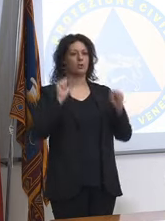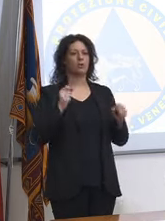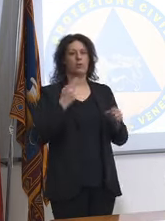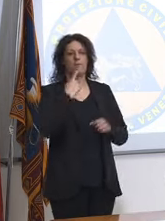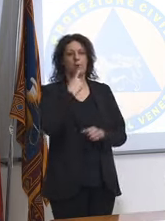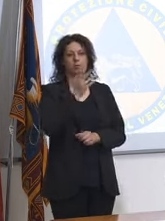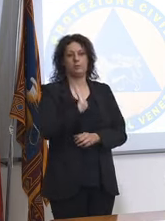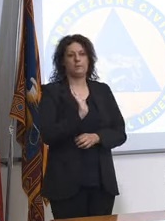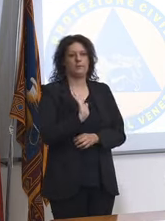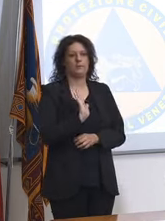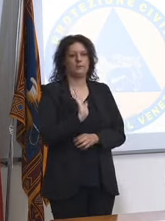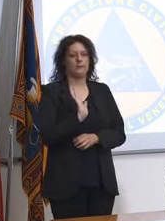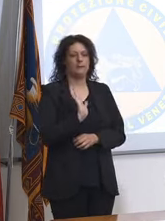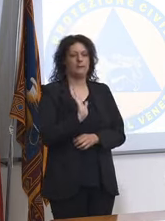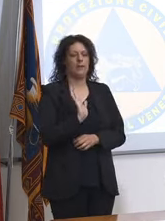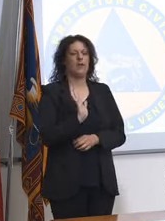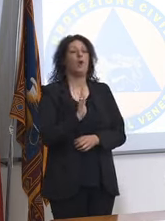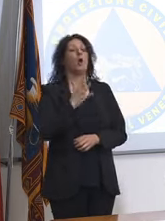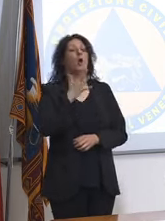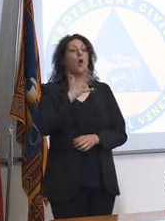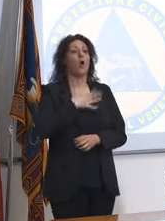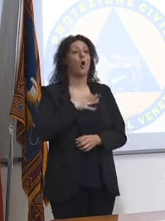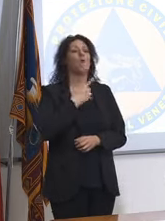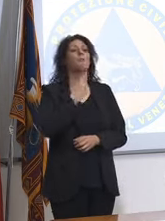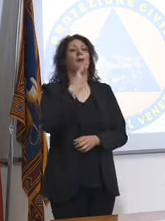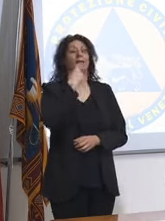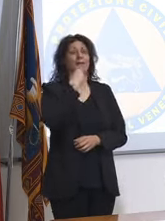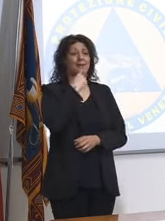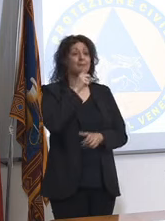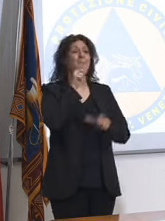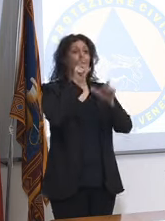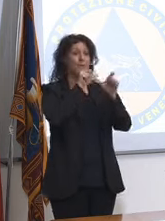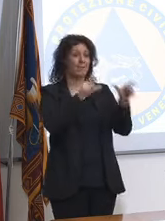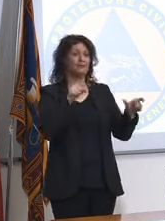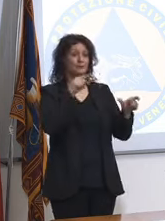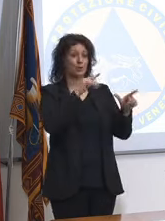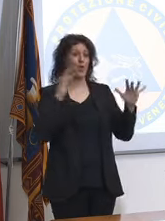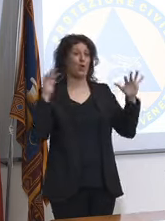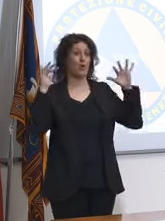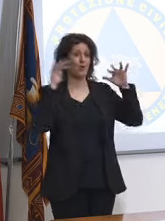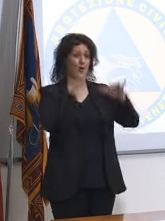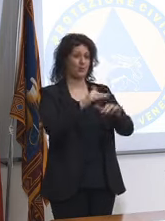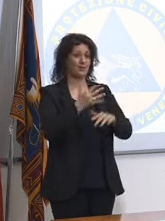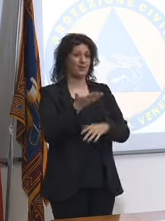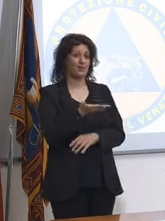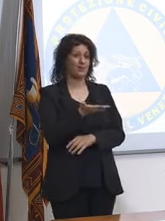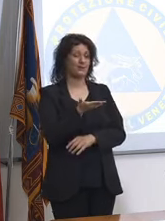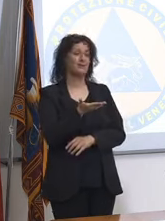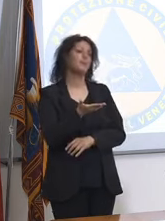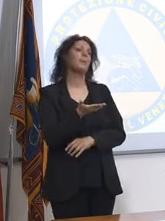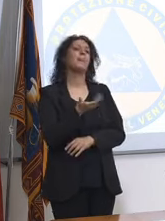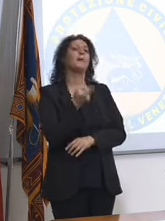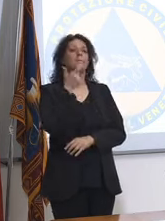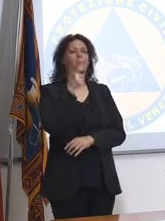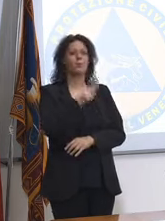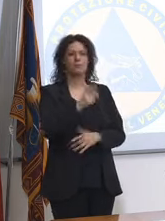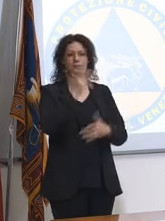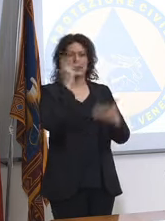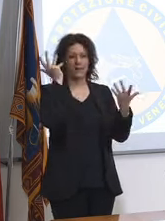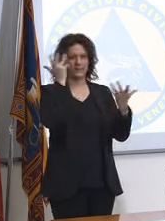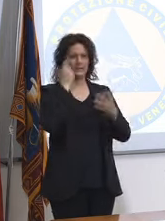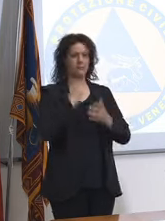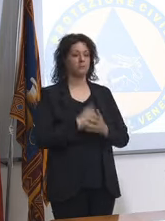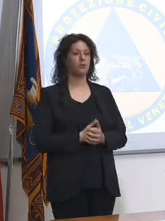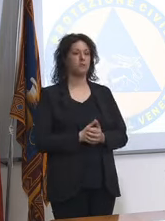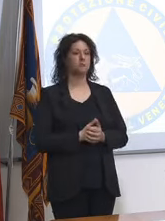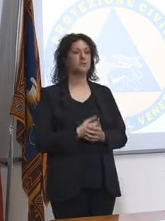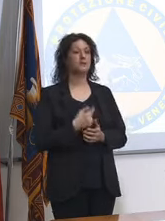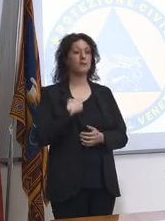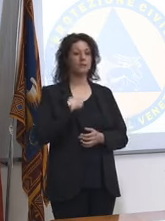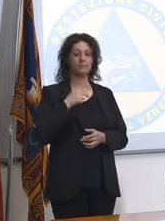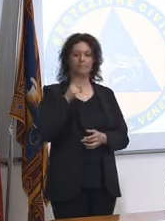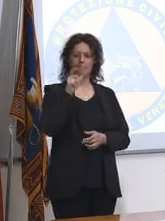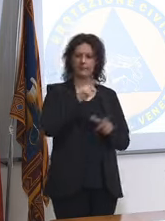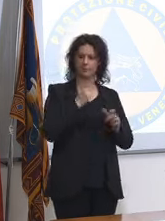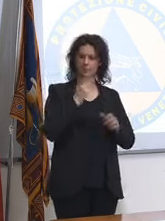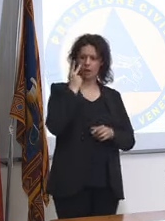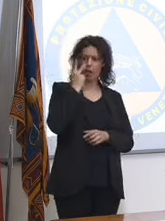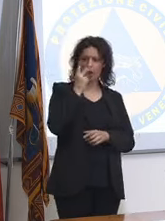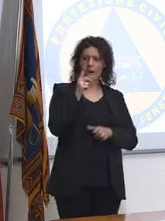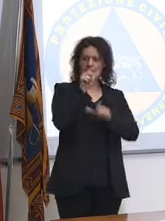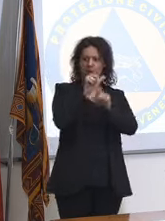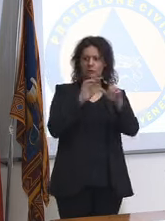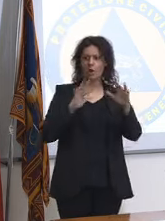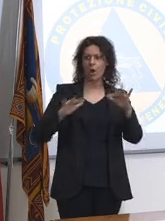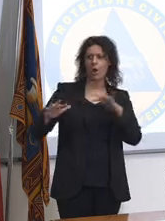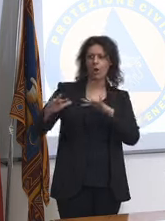di chi commette l'infrazione, nel senso che se tu, cioè io immagino che tu non andresti mai in mezzo a una piazza piena di gente in